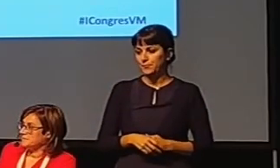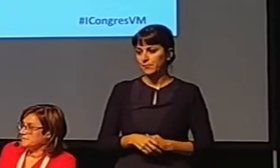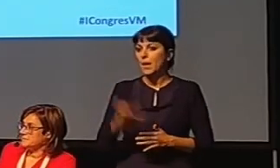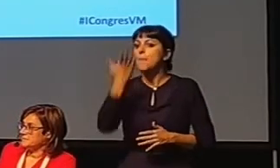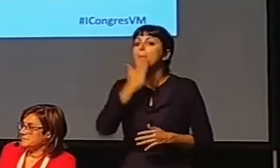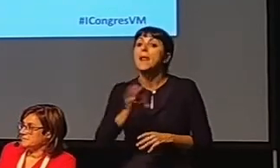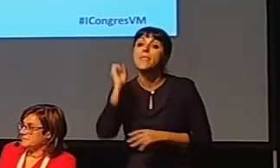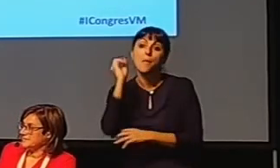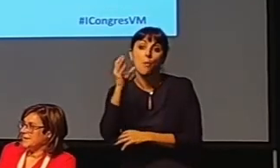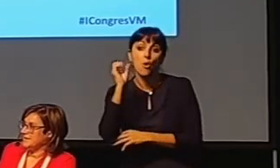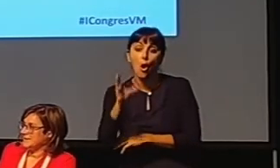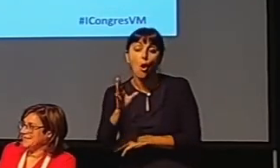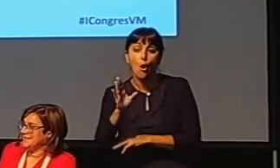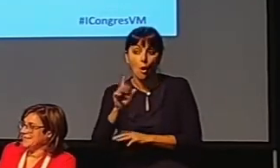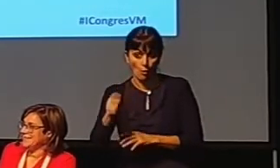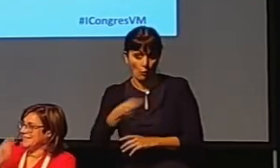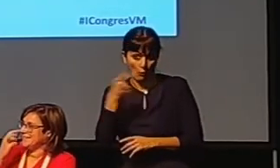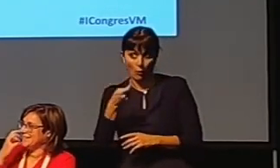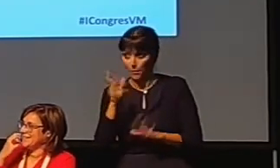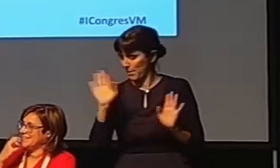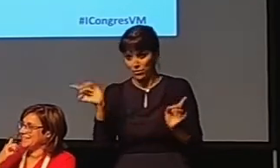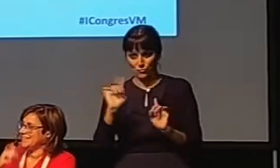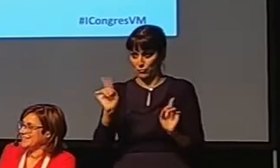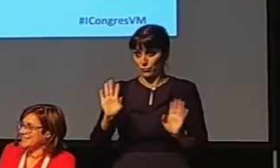Parece un monólogo, pero no lo es, ¿eh?